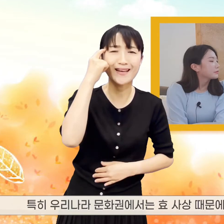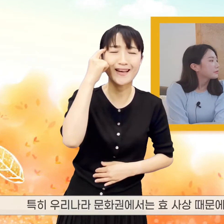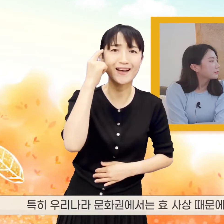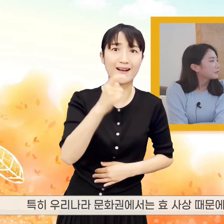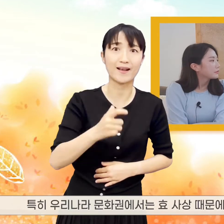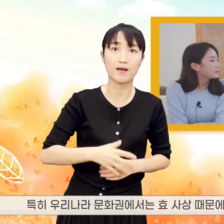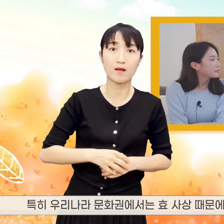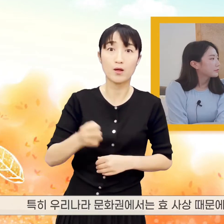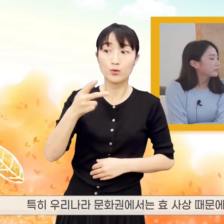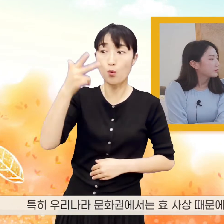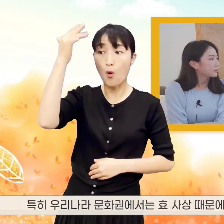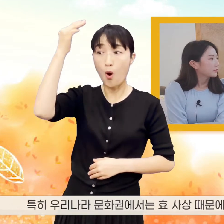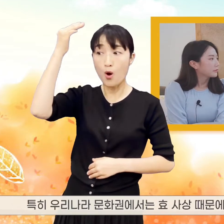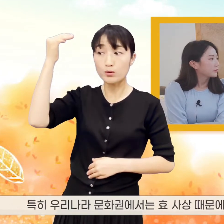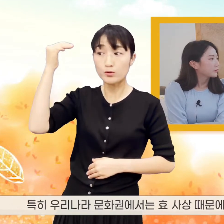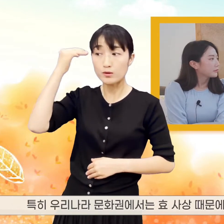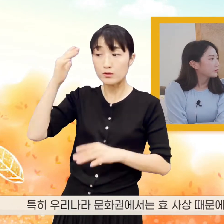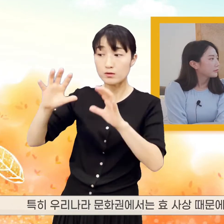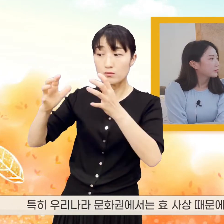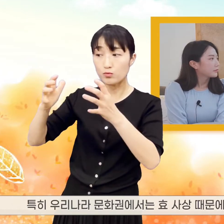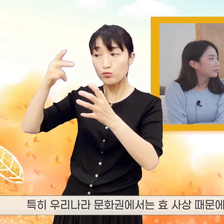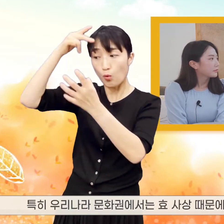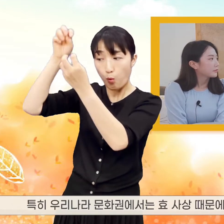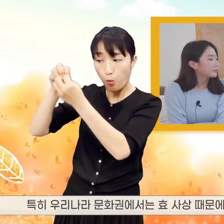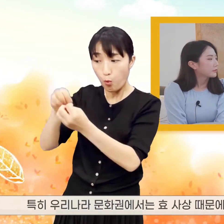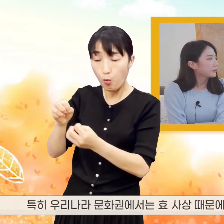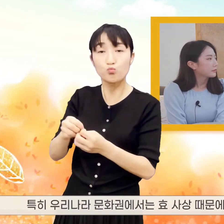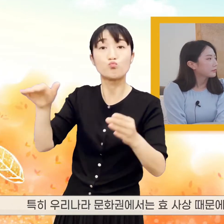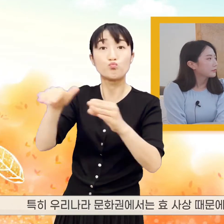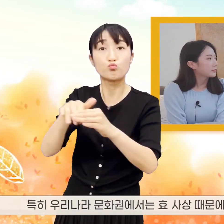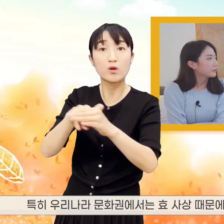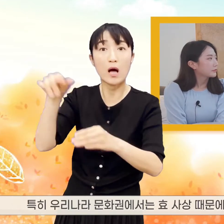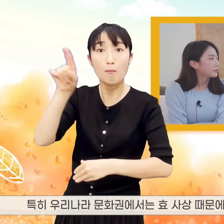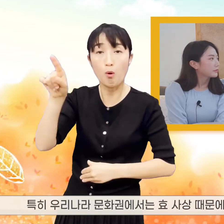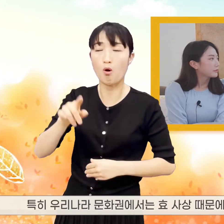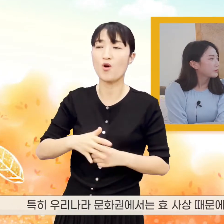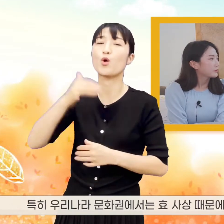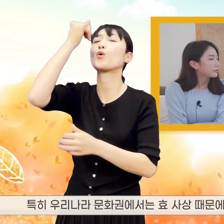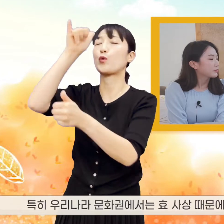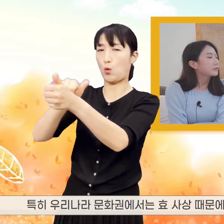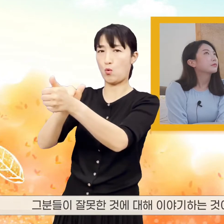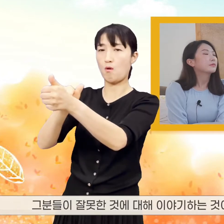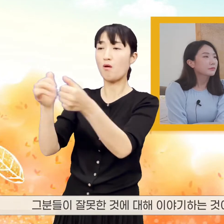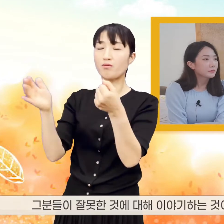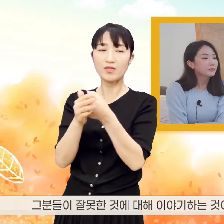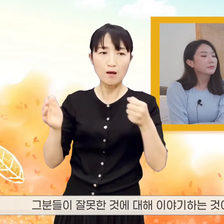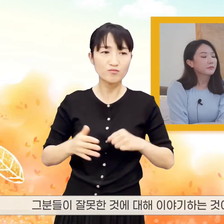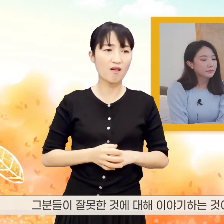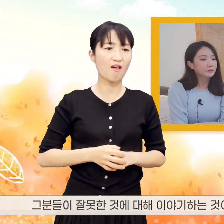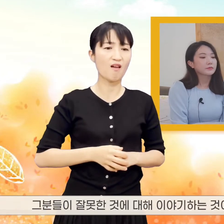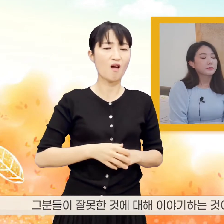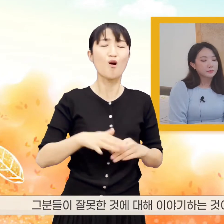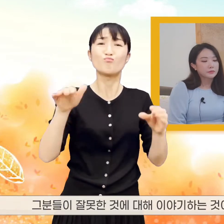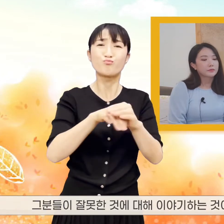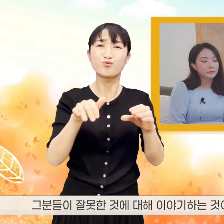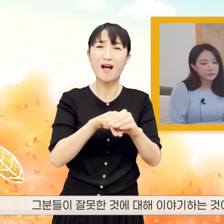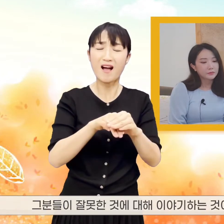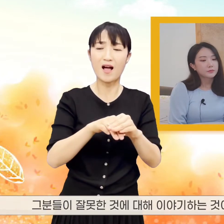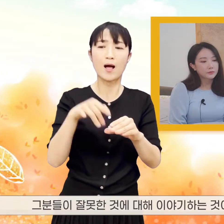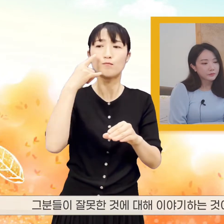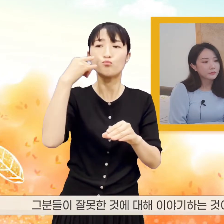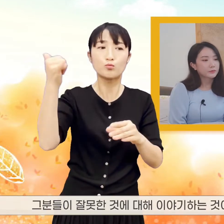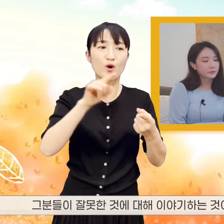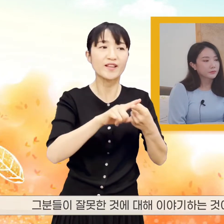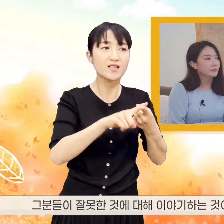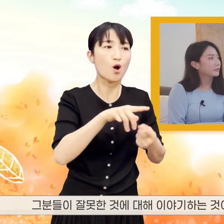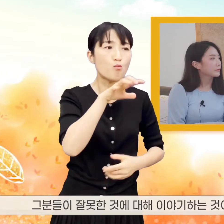문화권에서는 효라는 그런 그 사상 때문에 부모님에 대해서 불만이나 그분들이 잘못한 점에 대해서 이야기하는 것이